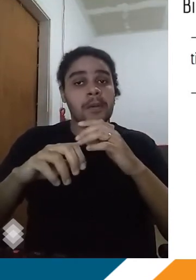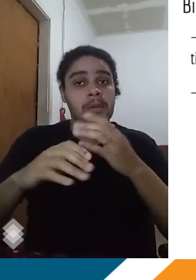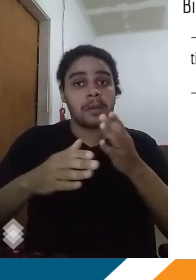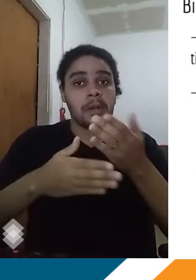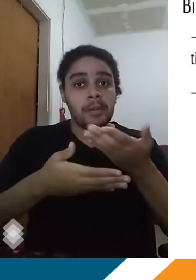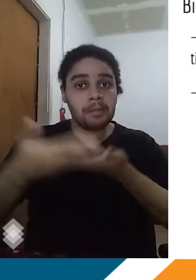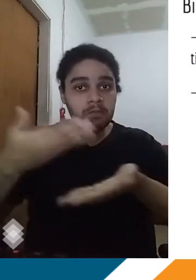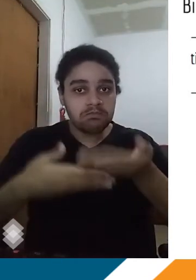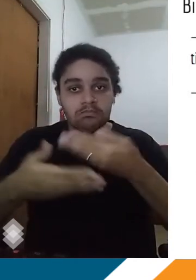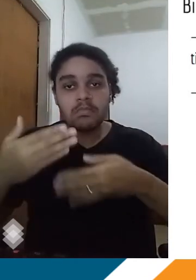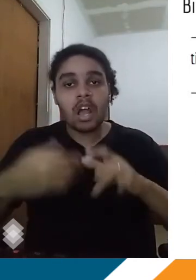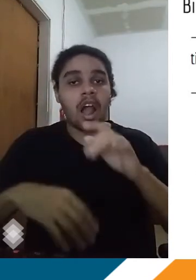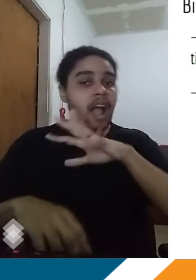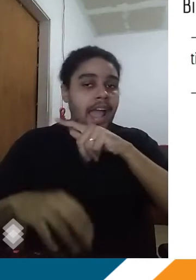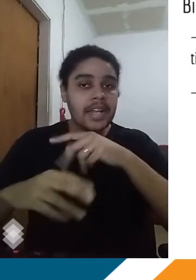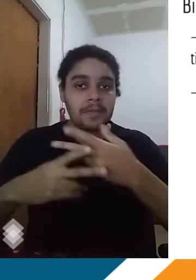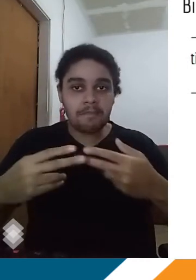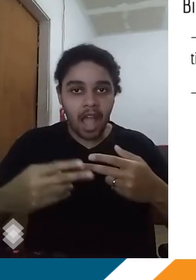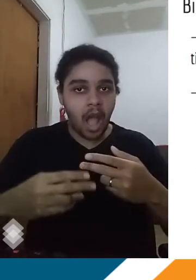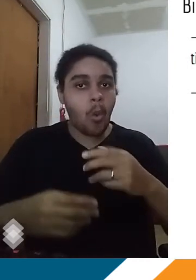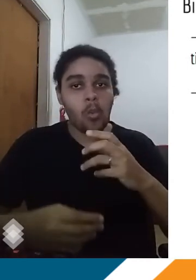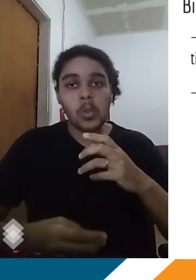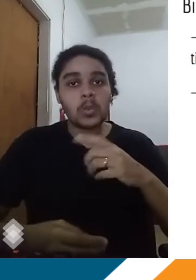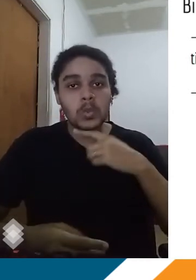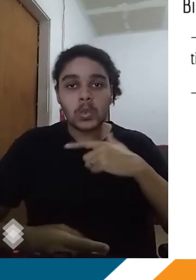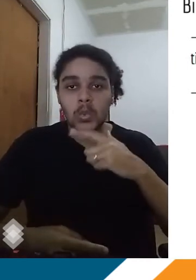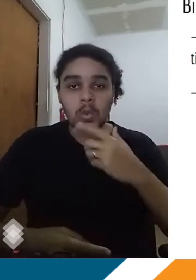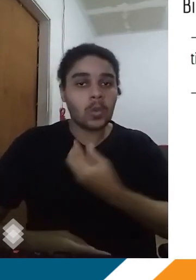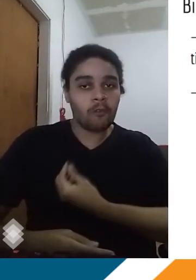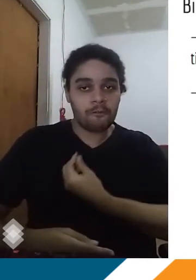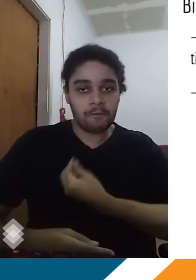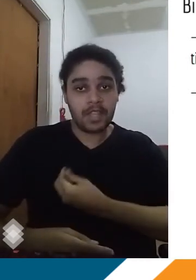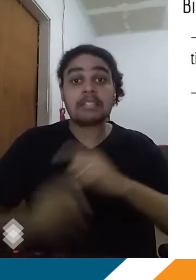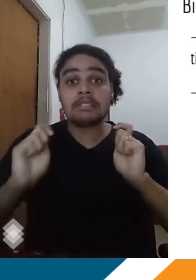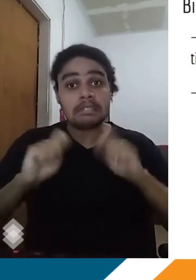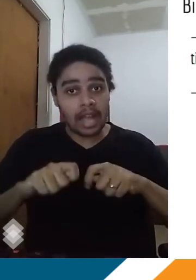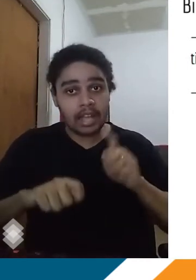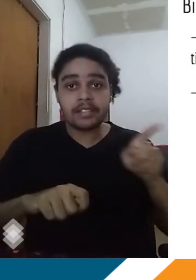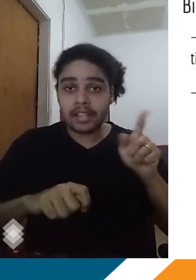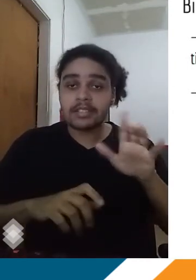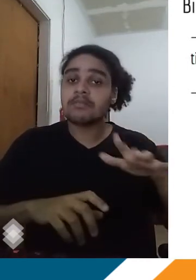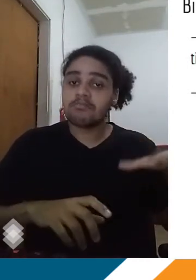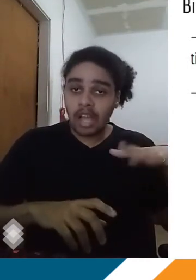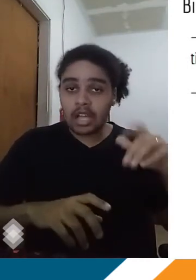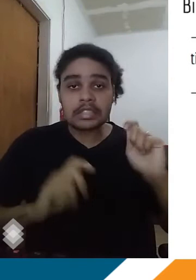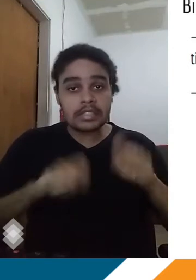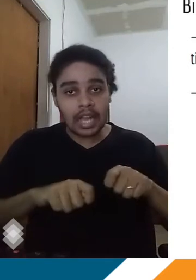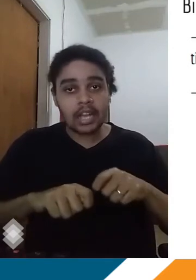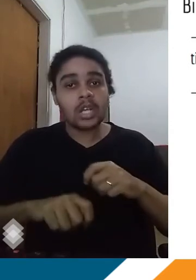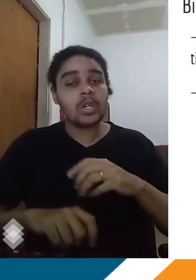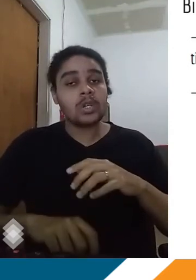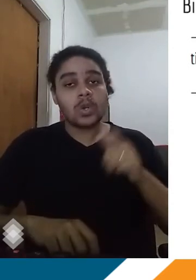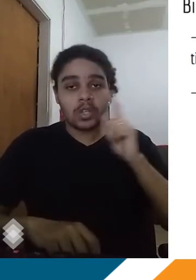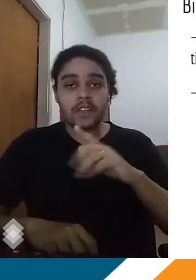não sobreviveriam a temperaturas tão secas do cerrado, eles têm como possibilidade, nessa mata ciliar, de